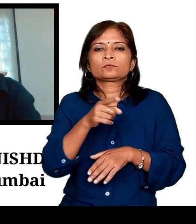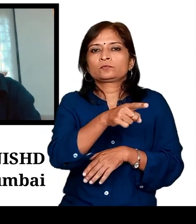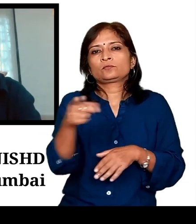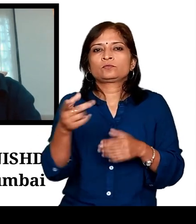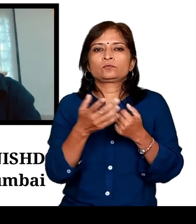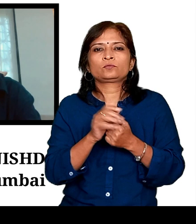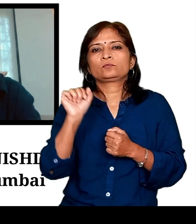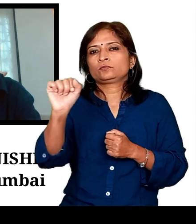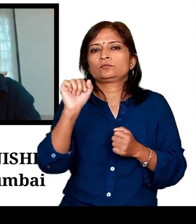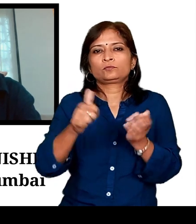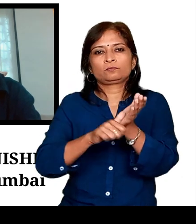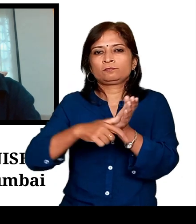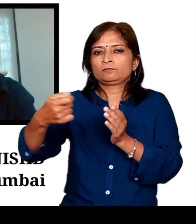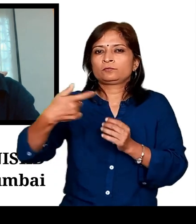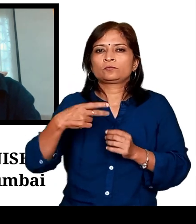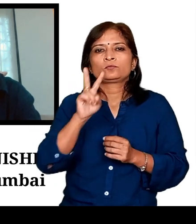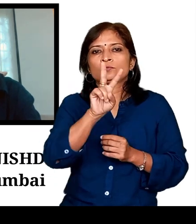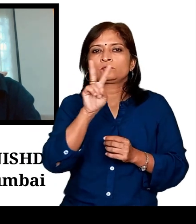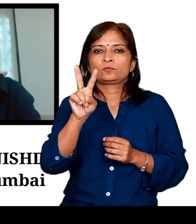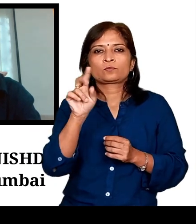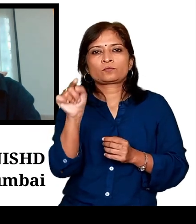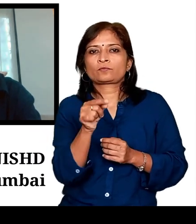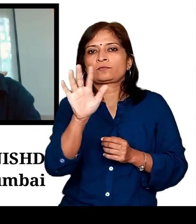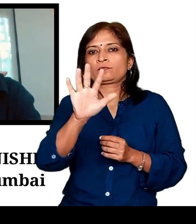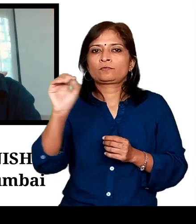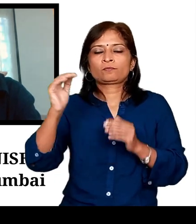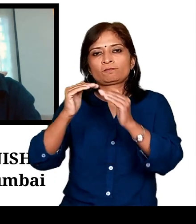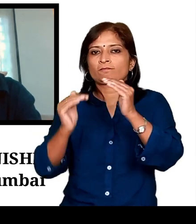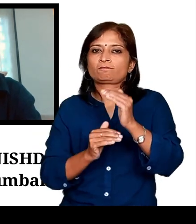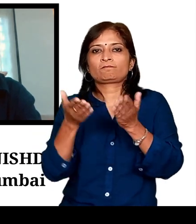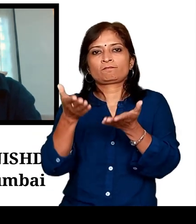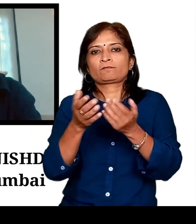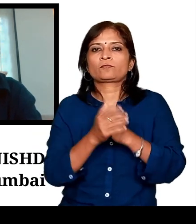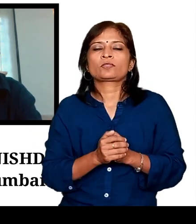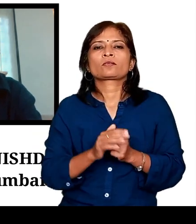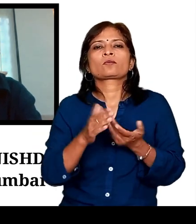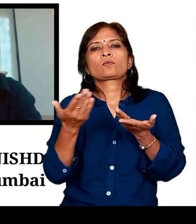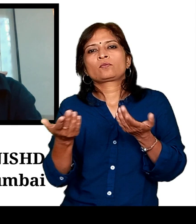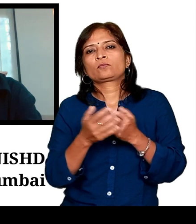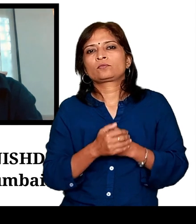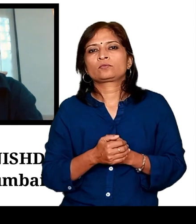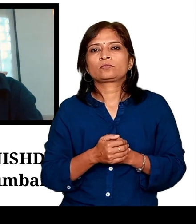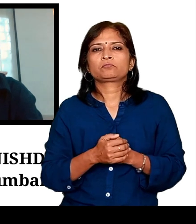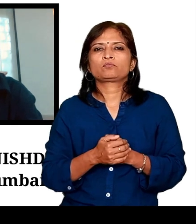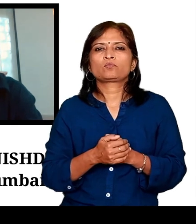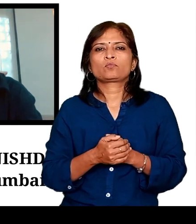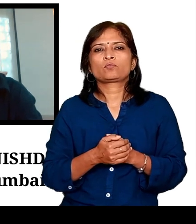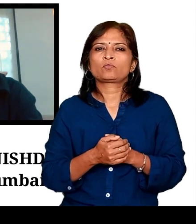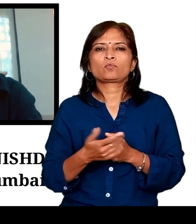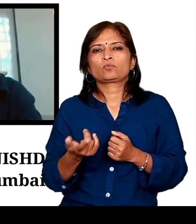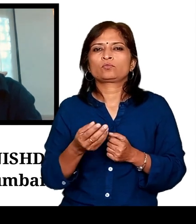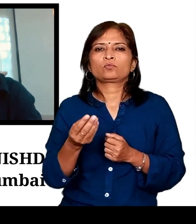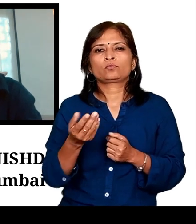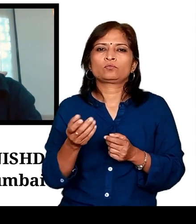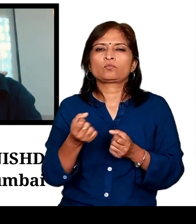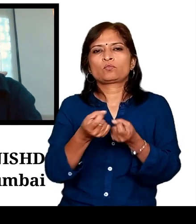आते हैं, तो मैक्सिमम 22,500 के अंदर वाले इनकम ग्रुप के मैक्सिमम लोग आते हैं, ज्यादा से ज्यादा